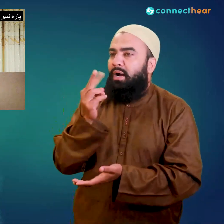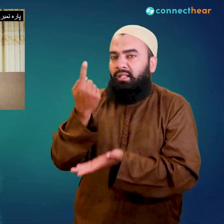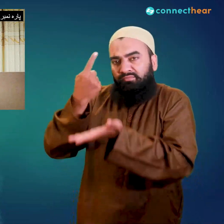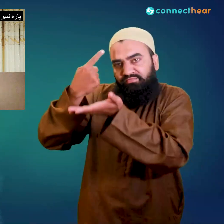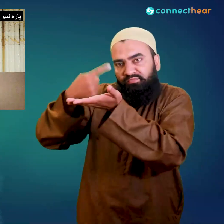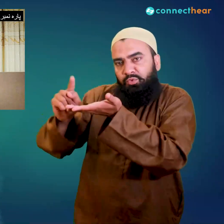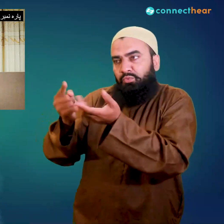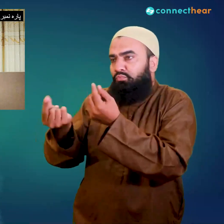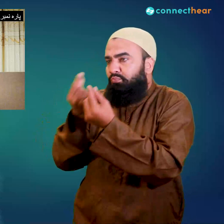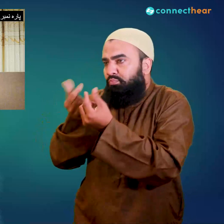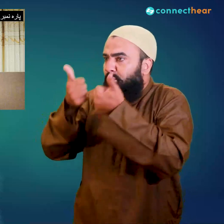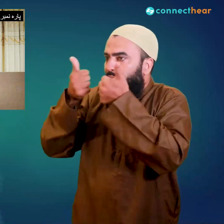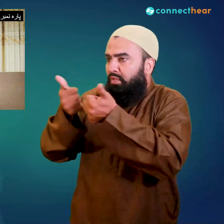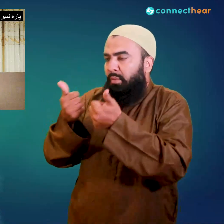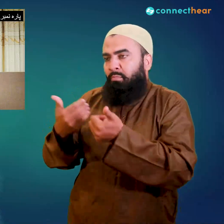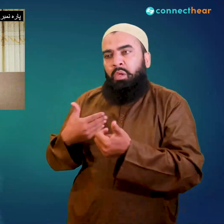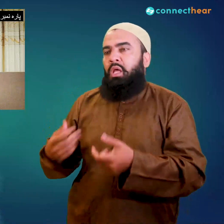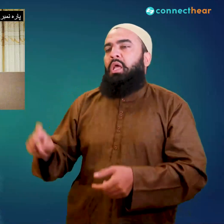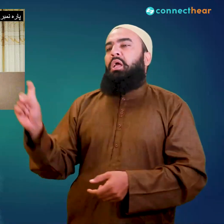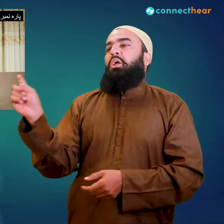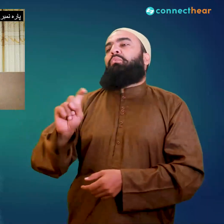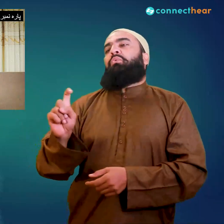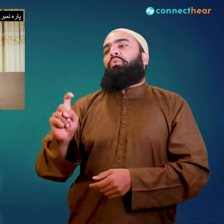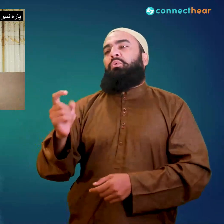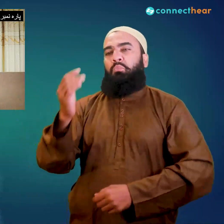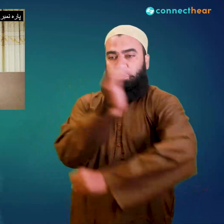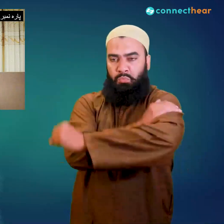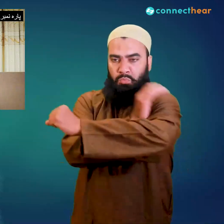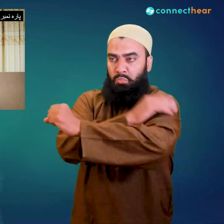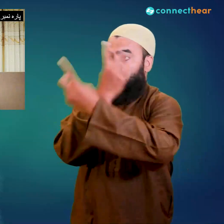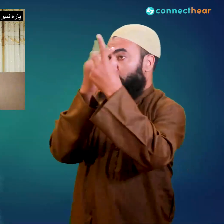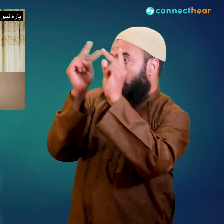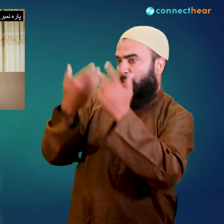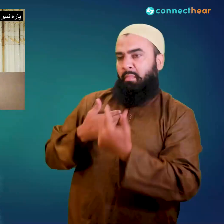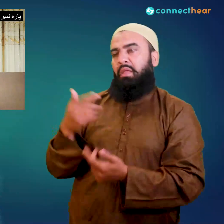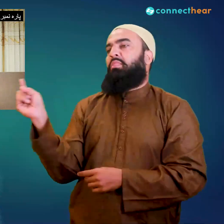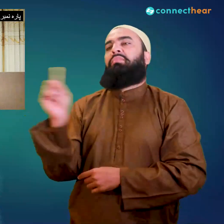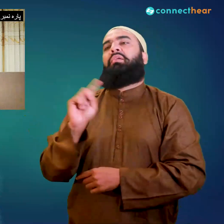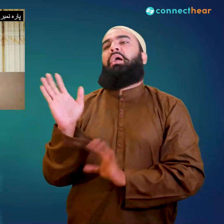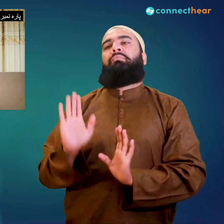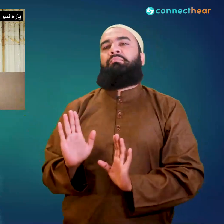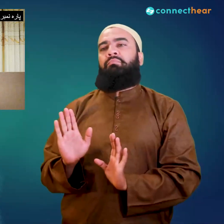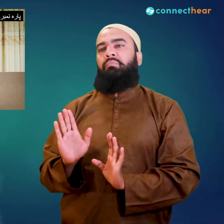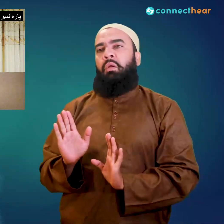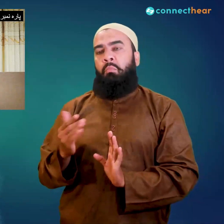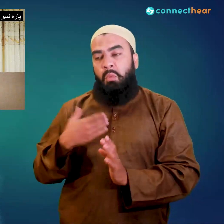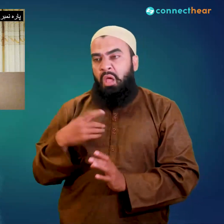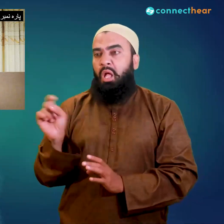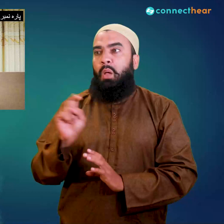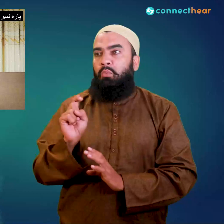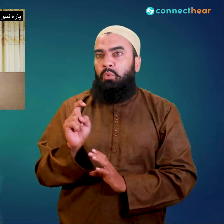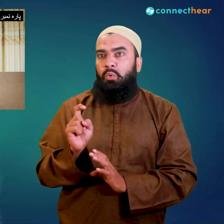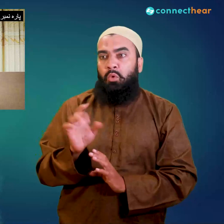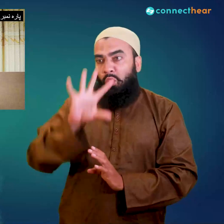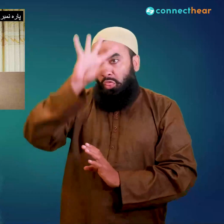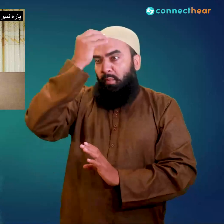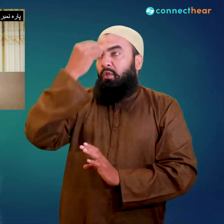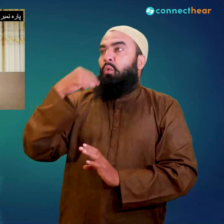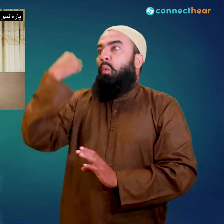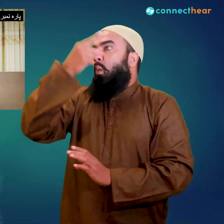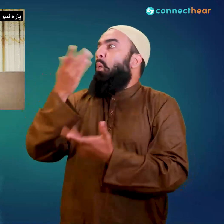لیکن کہنے لگا کہ یہ تدبیر اور یہ انتظام کون سنبھالے